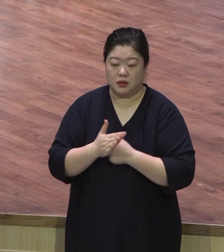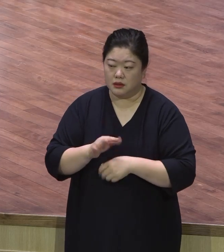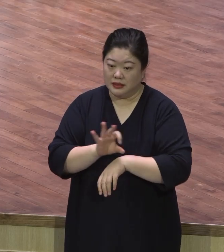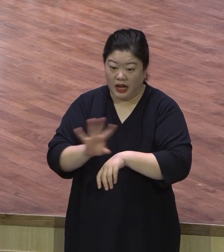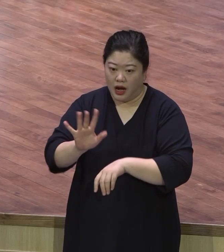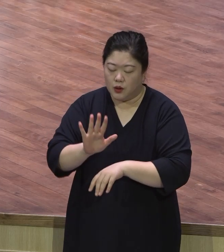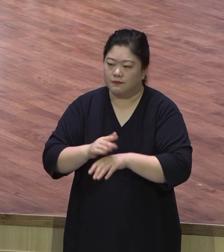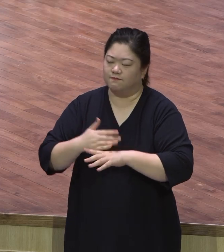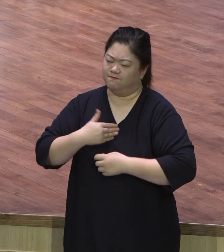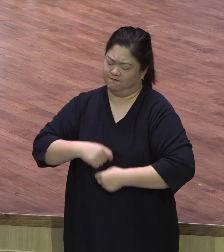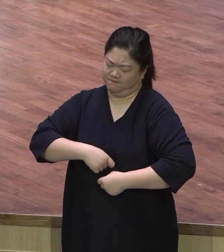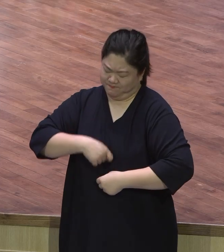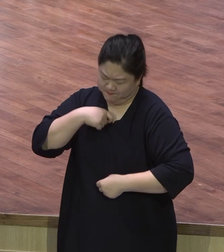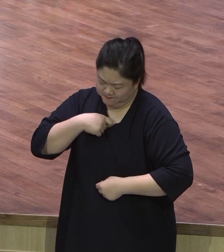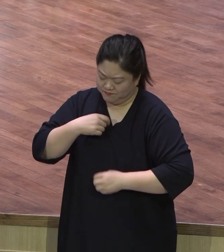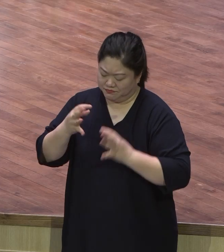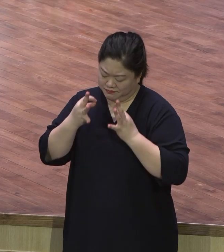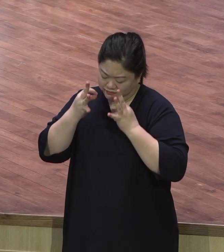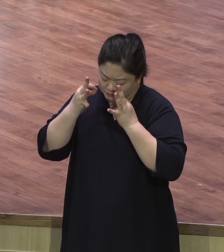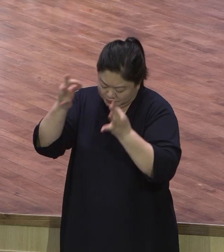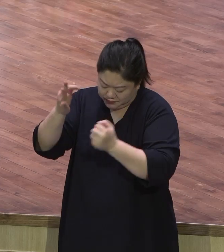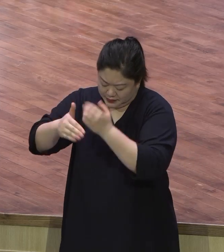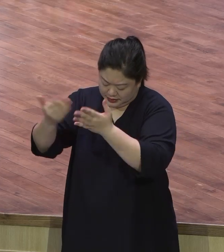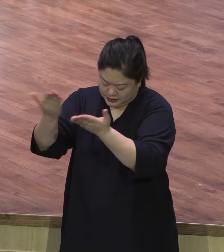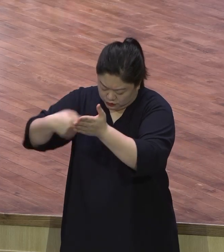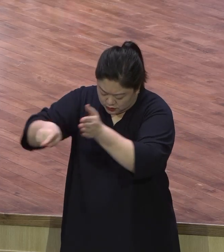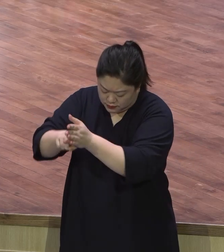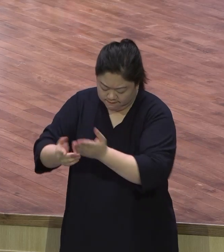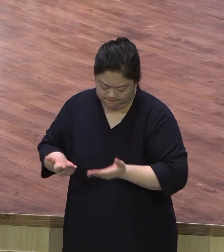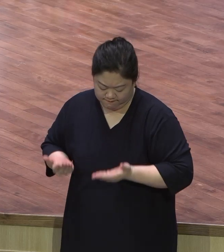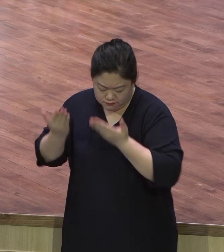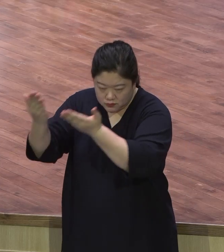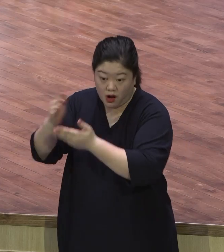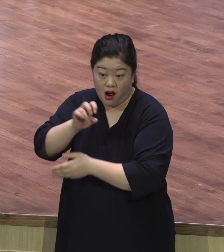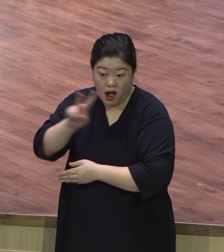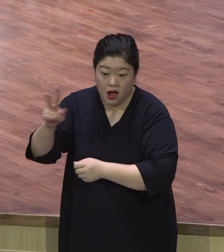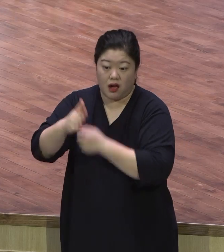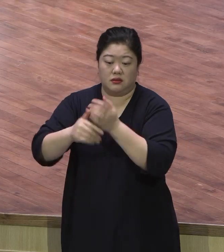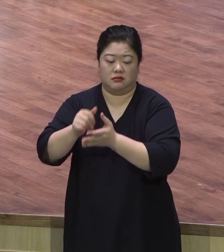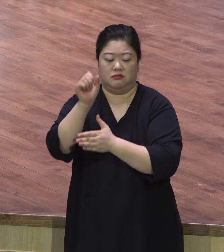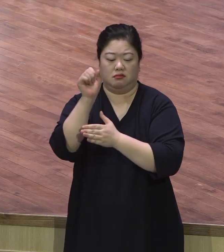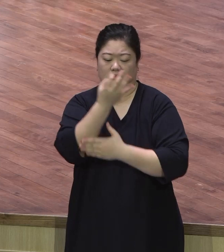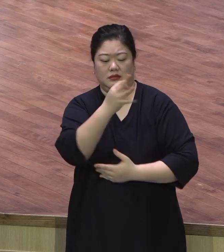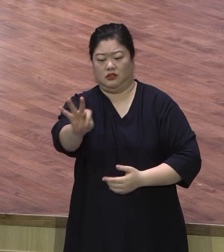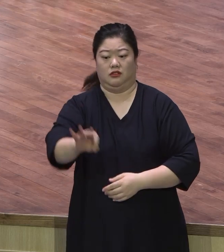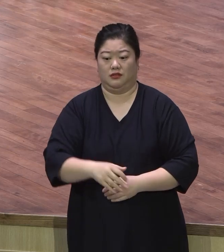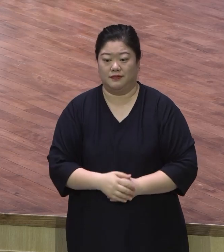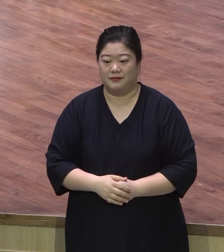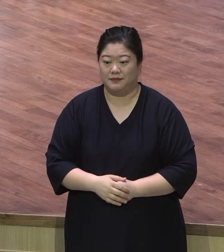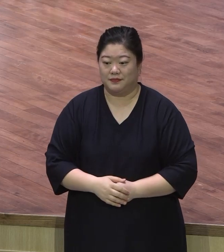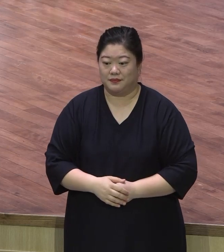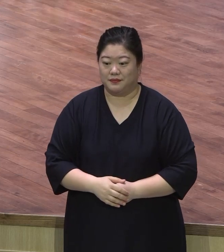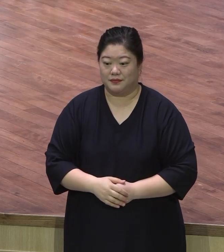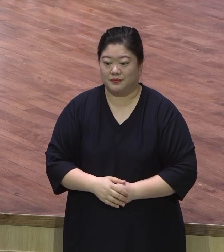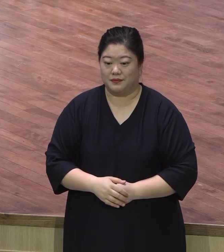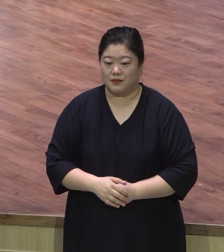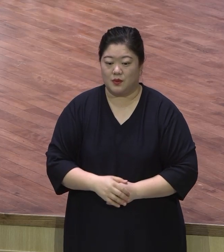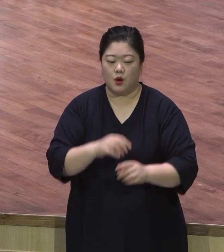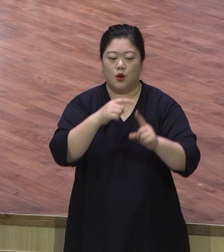결국은 뭐요 나를 위한 거예요 사실은 하나님을 위해서 했는데 교회를 위해서 했는데 한